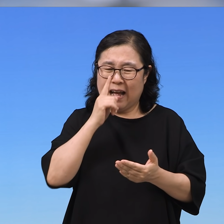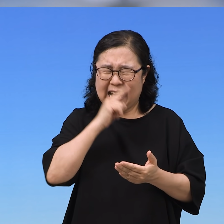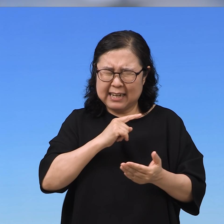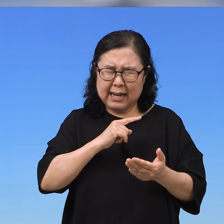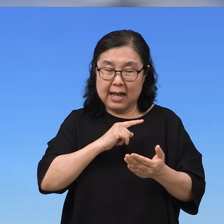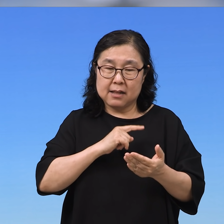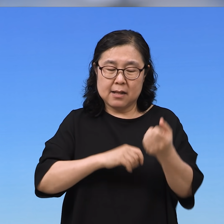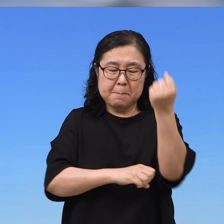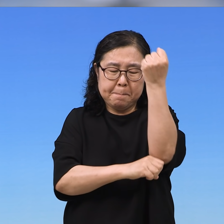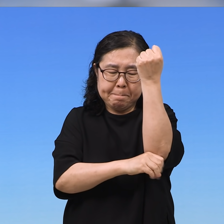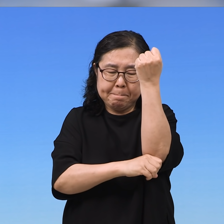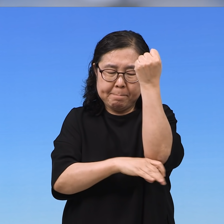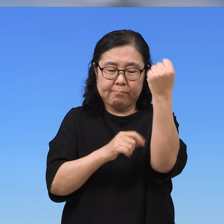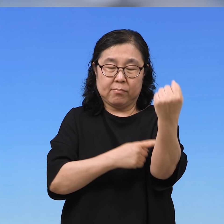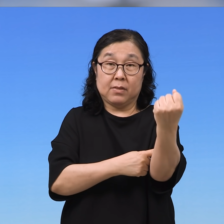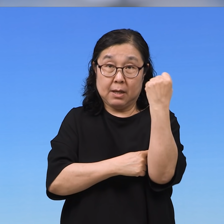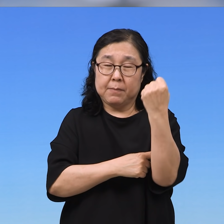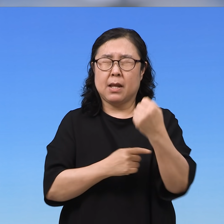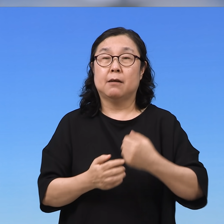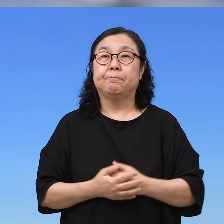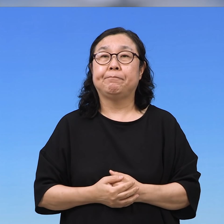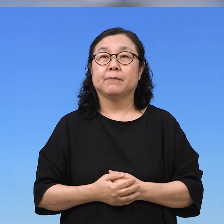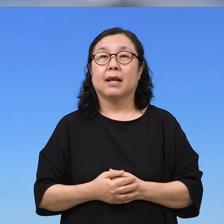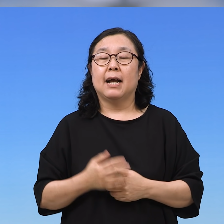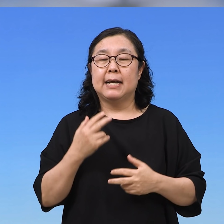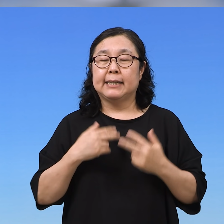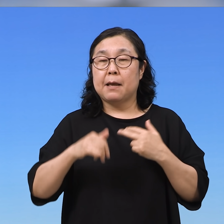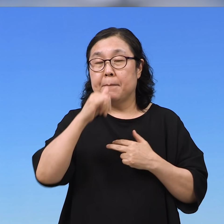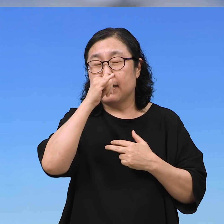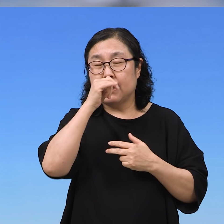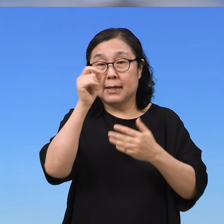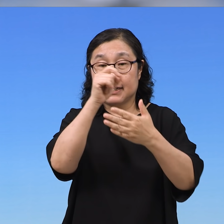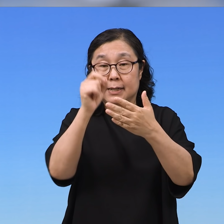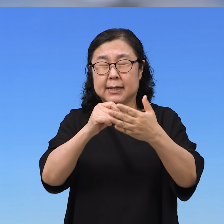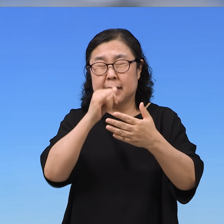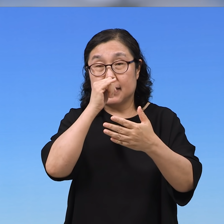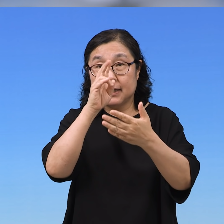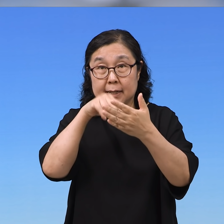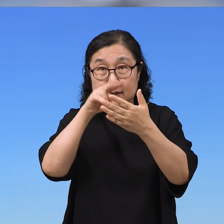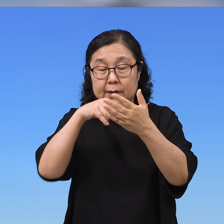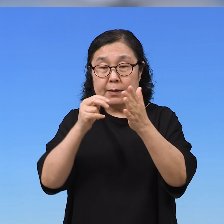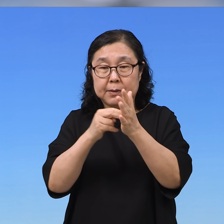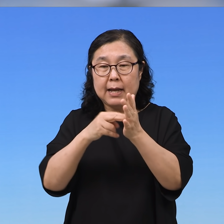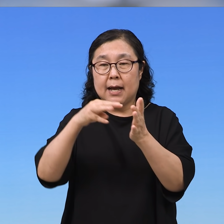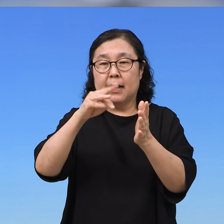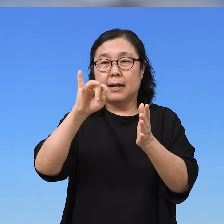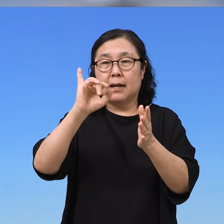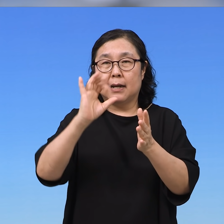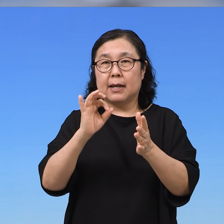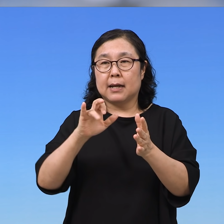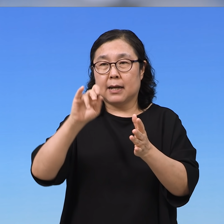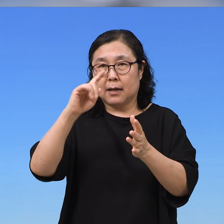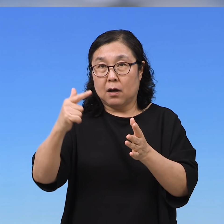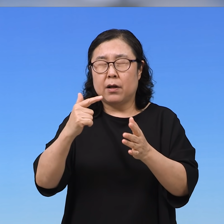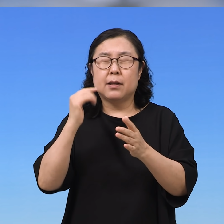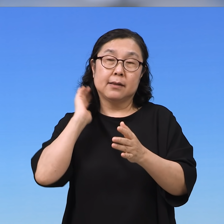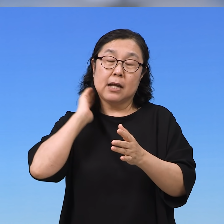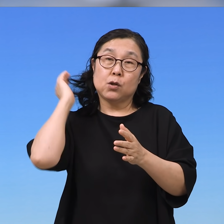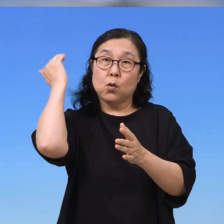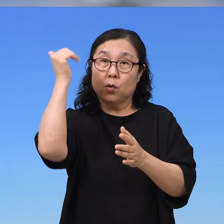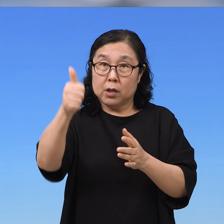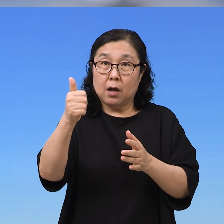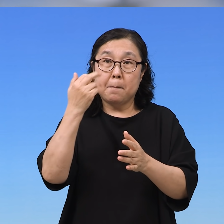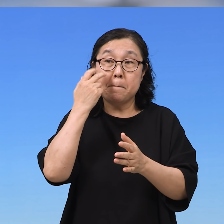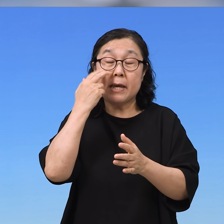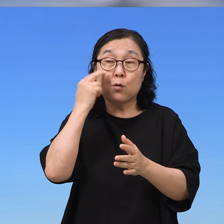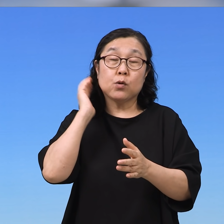본능이에요. 제가 재밌는 글을 하나 읽었는데요, 링컨 대통령에게 두 아들이 있었다고 합니다. 이게 뭐 실화인지